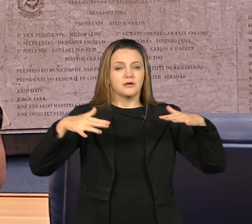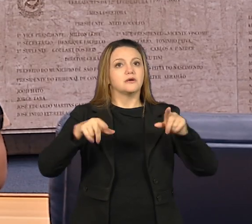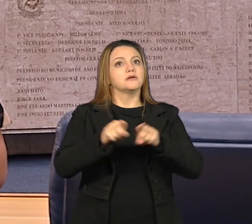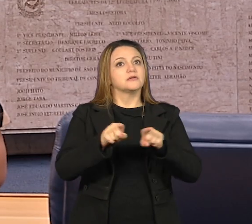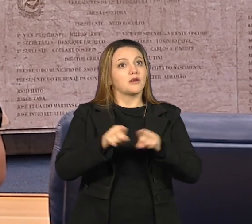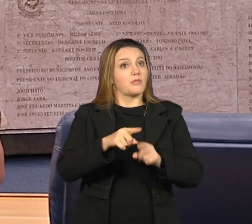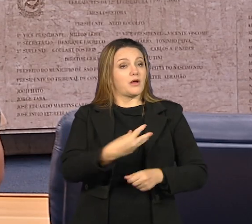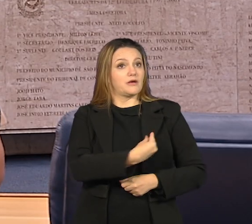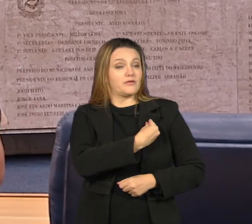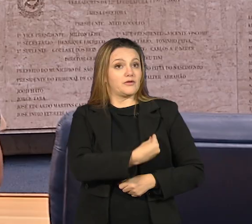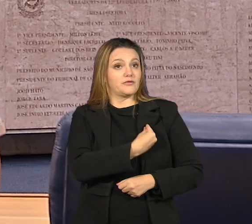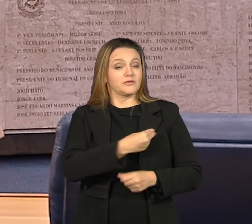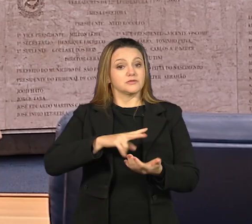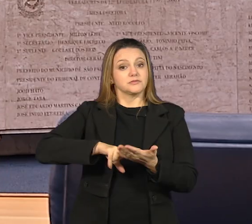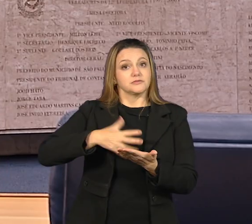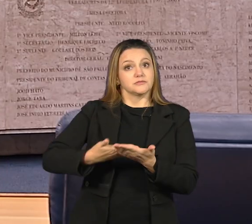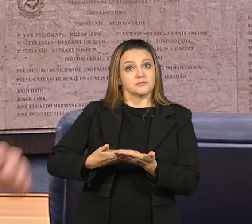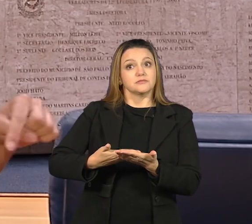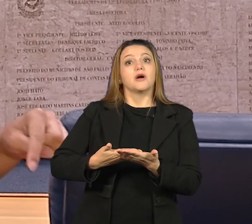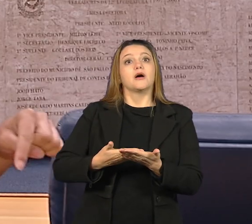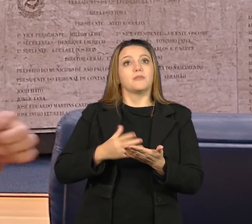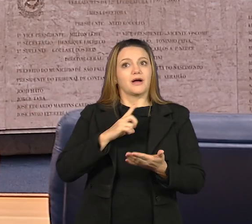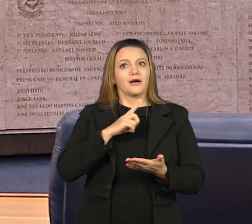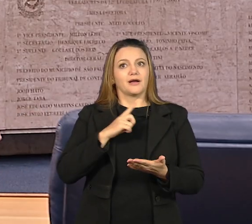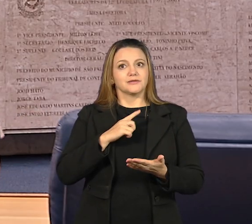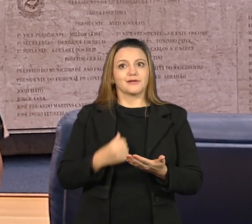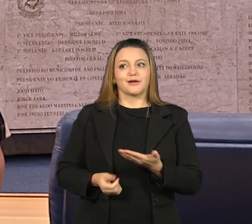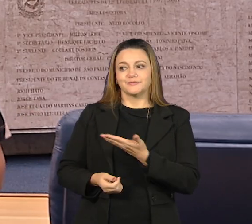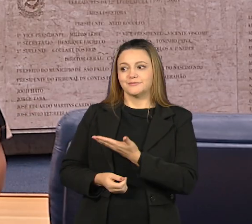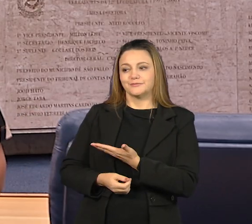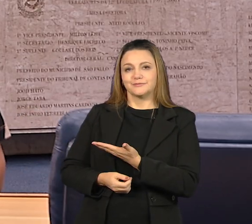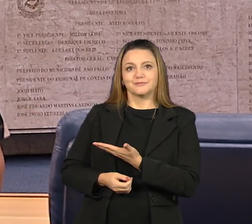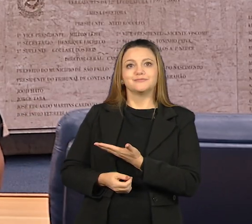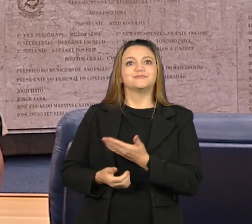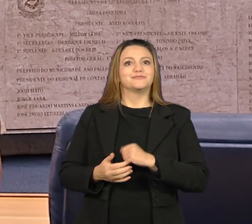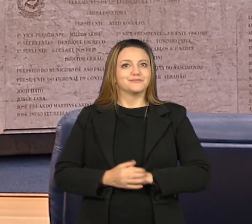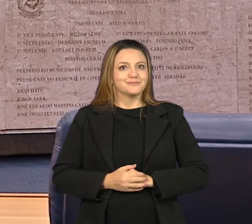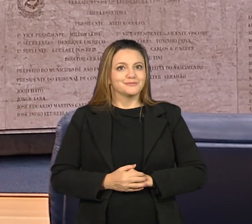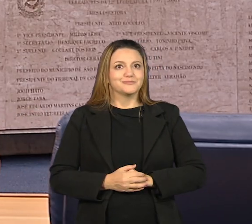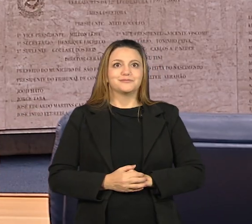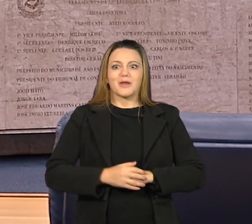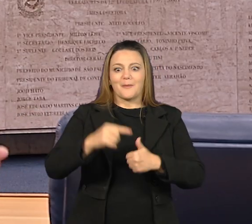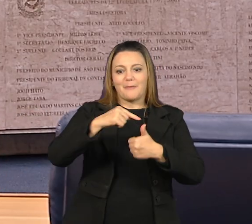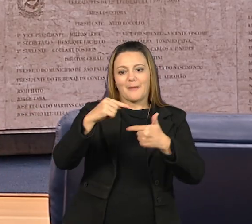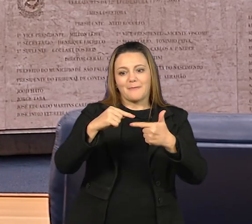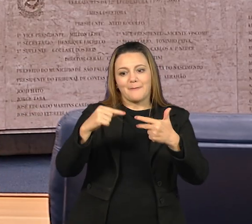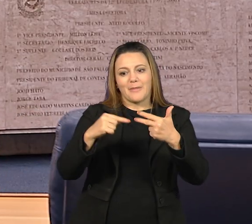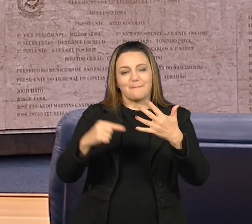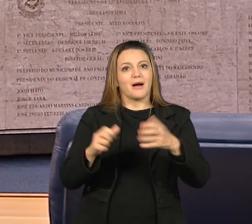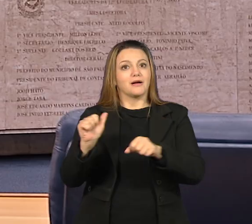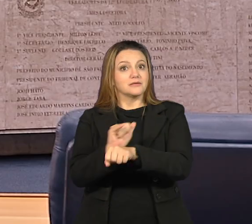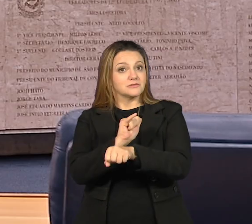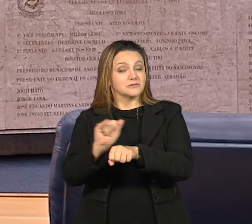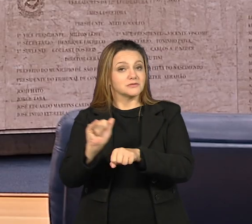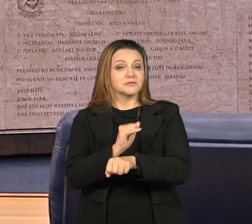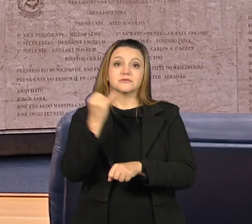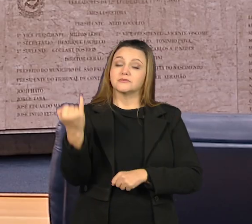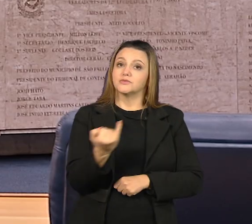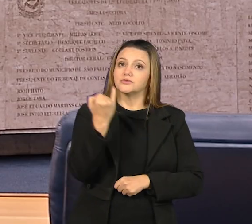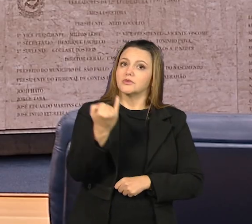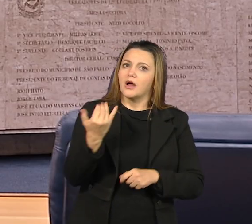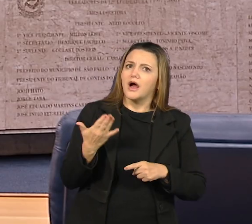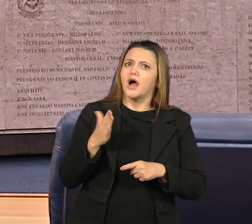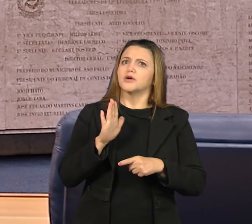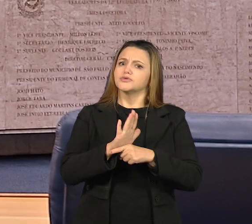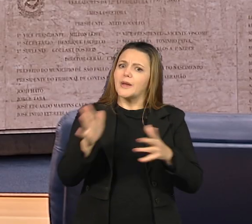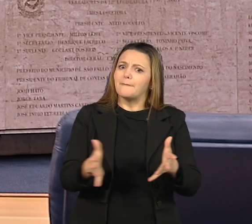tem tradução ao vivo, só que o tradutor aparece aqui, no cantinho da sua tela. Todos esses recursos são importantes,